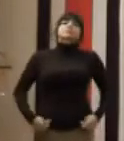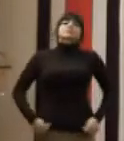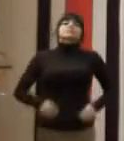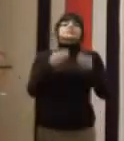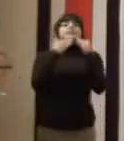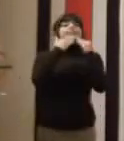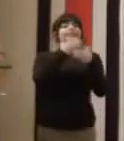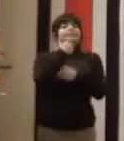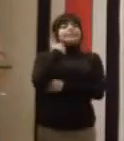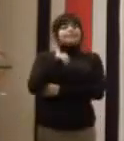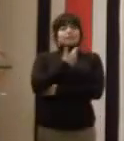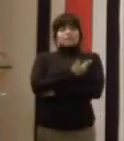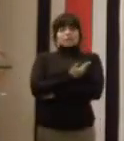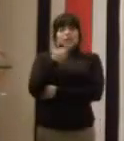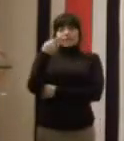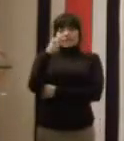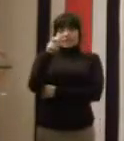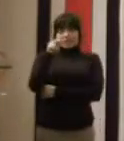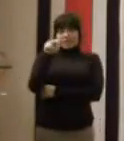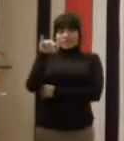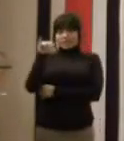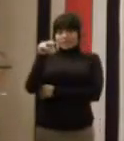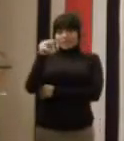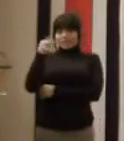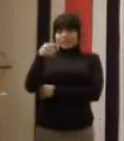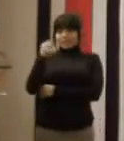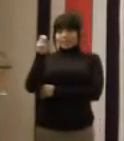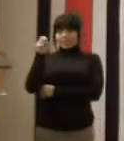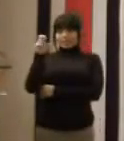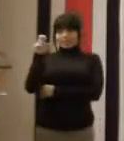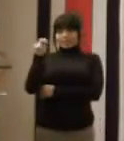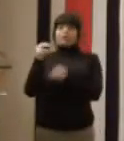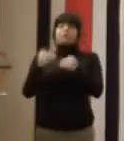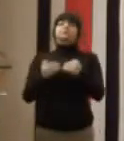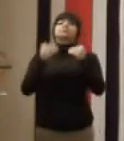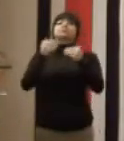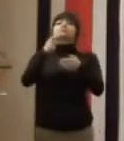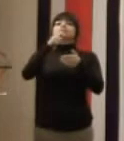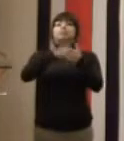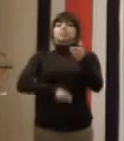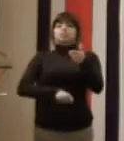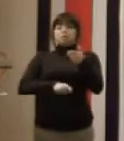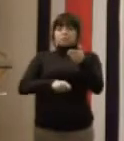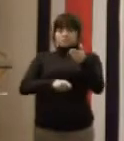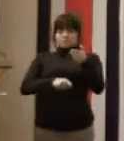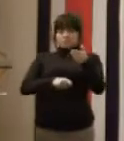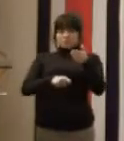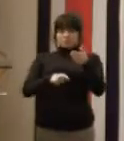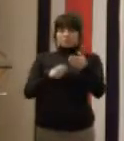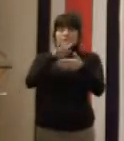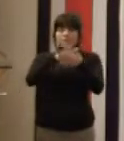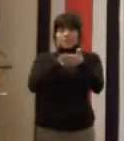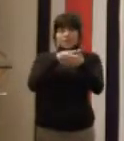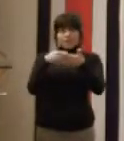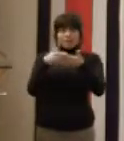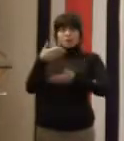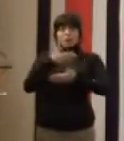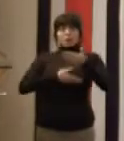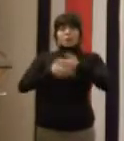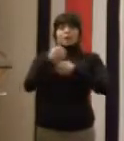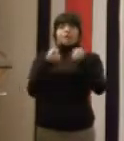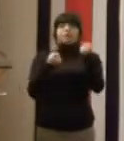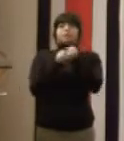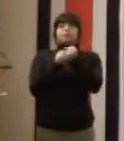Muchas gracias al señor Henning Jensen. Seguidamente procederemos a la firma de la Agenda de Cooperación y